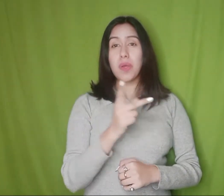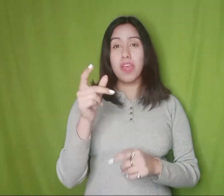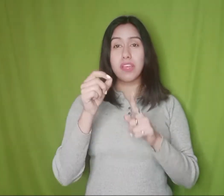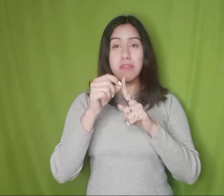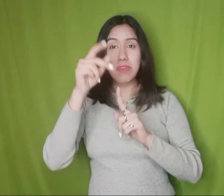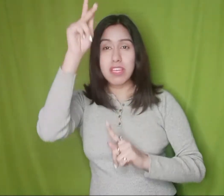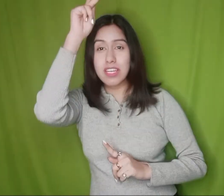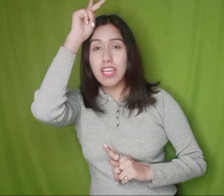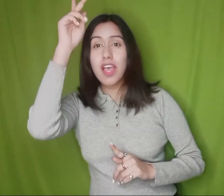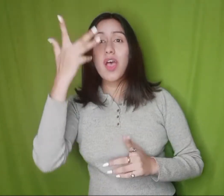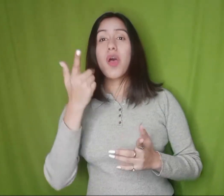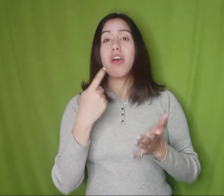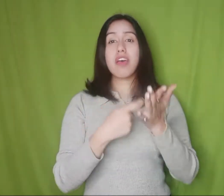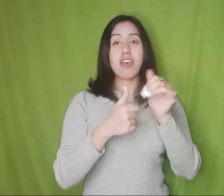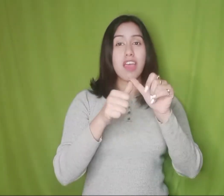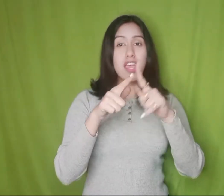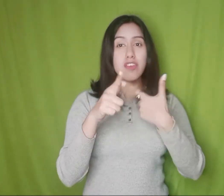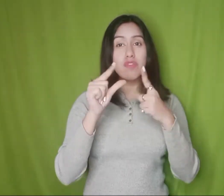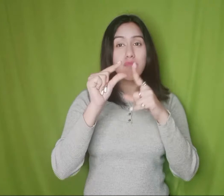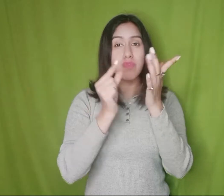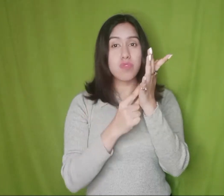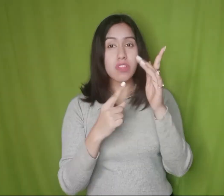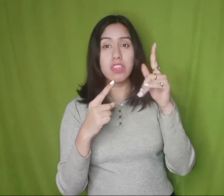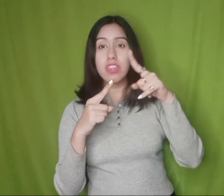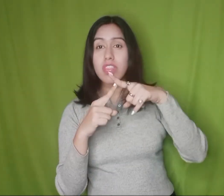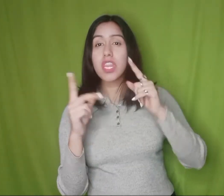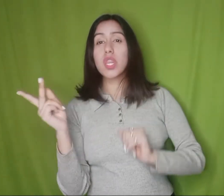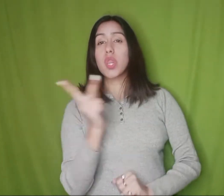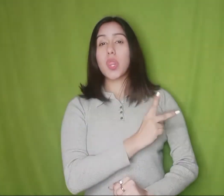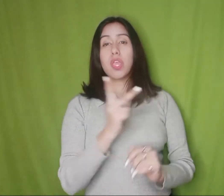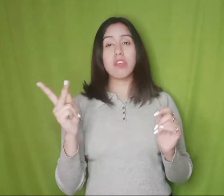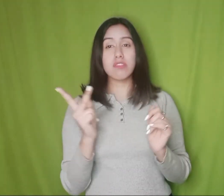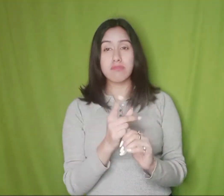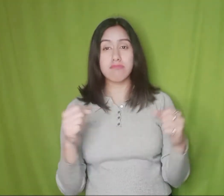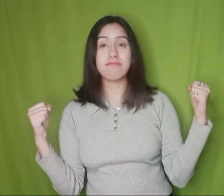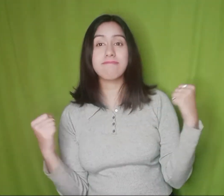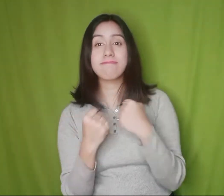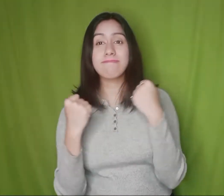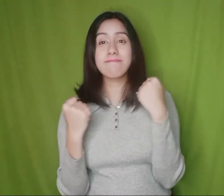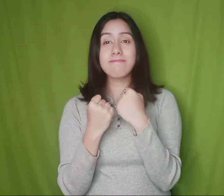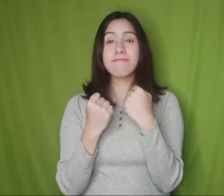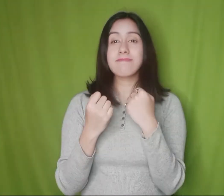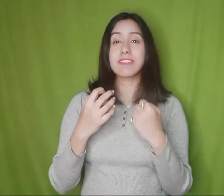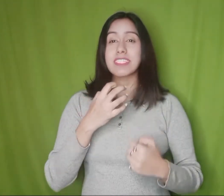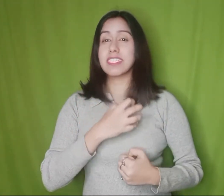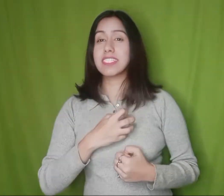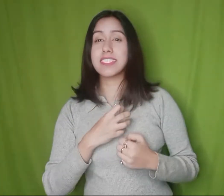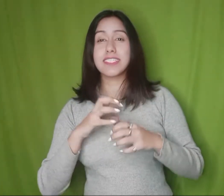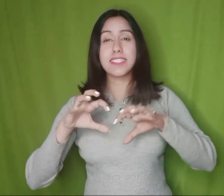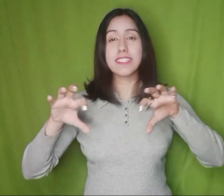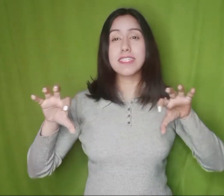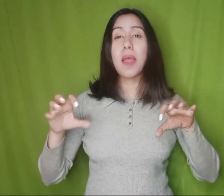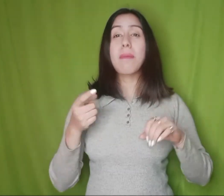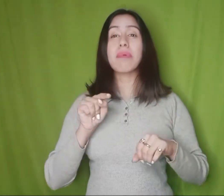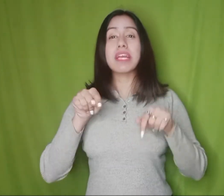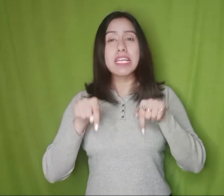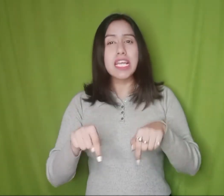नहीं लगता था। मुगल राजपूतों की नफरत में जला करते थे और राजपूत मुगलों के कारण अपनी नींद खोते